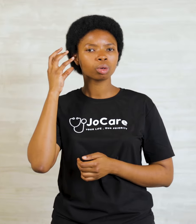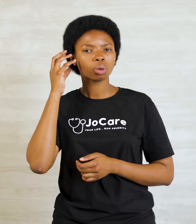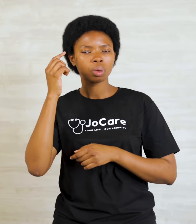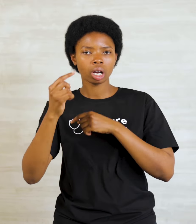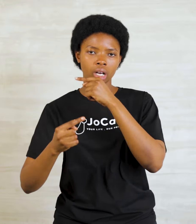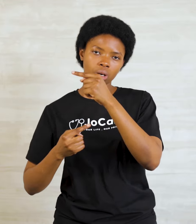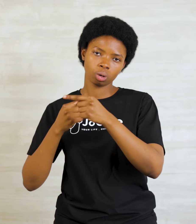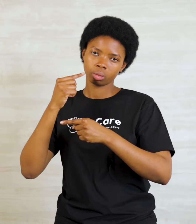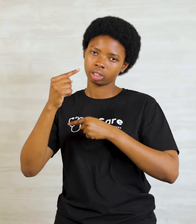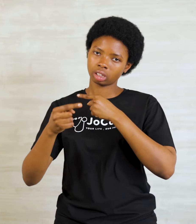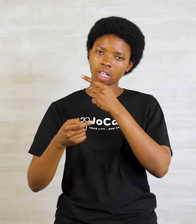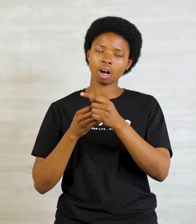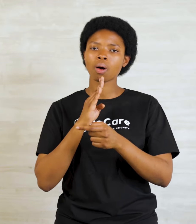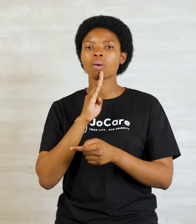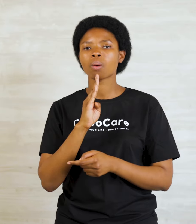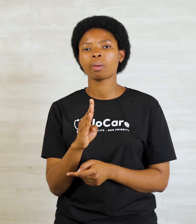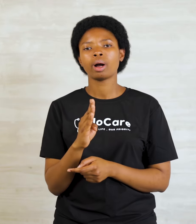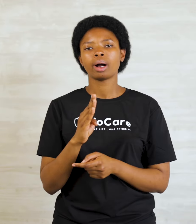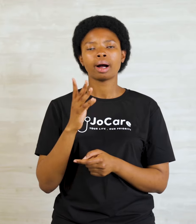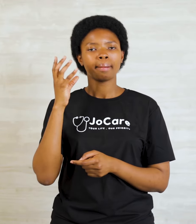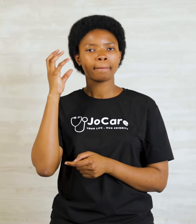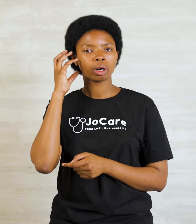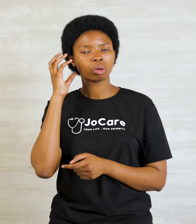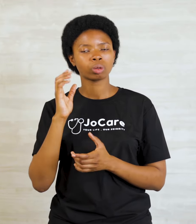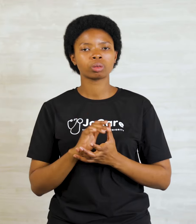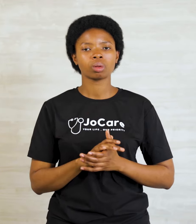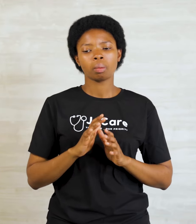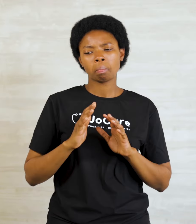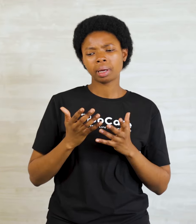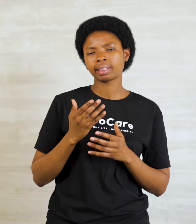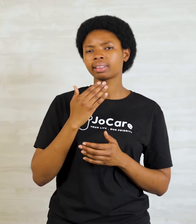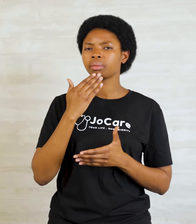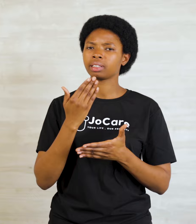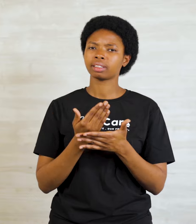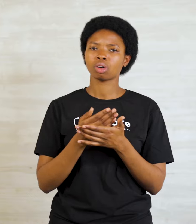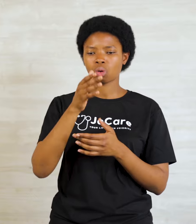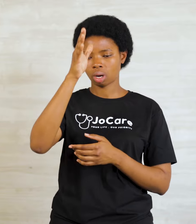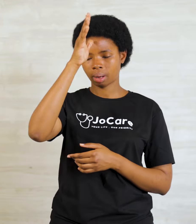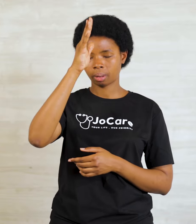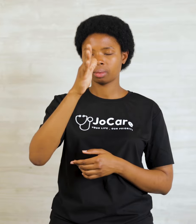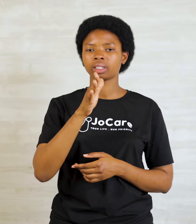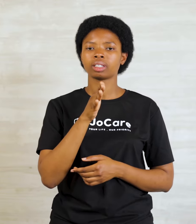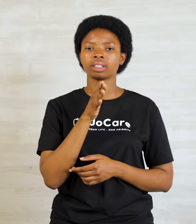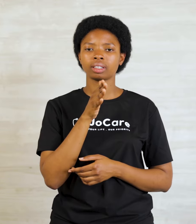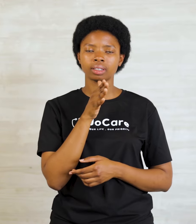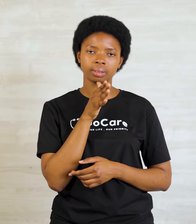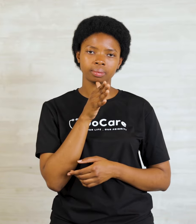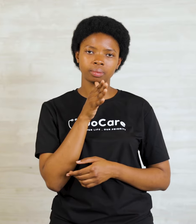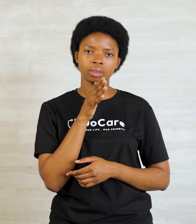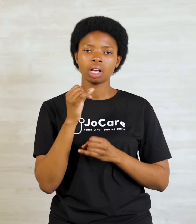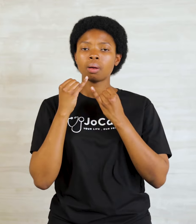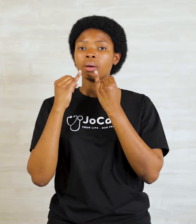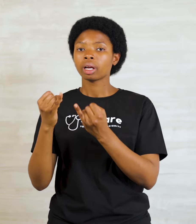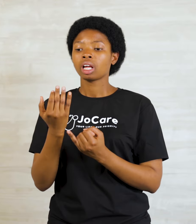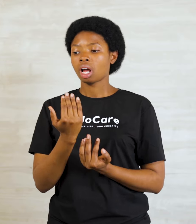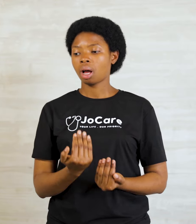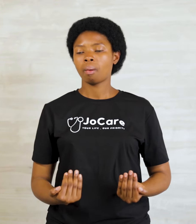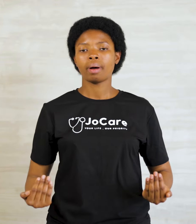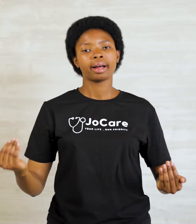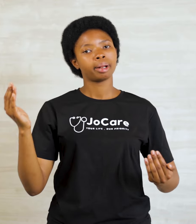amakuru arakomeza kuba amakuru ese byaba ari byiza ko ababyeyi babwira abana